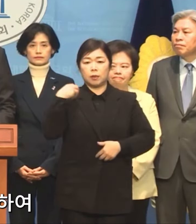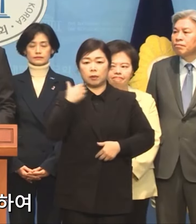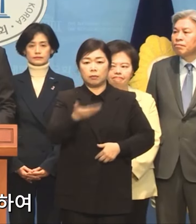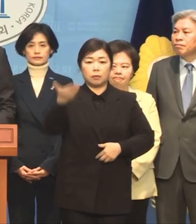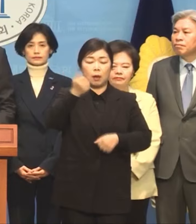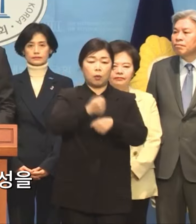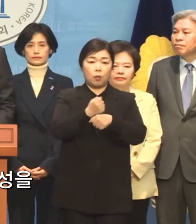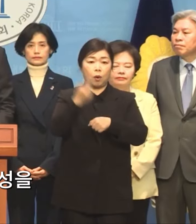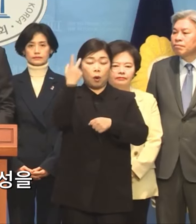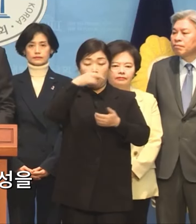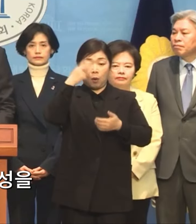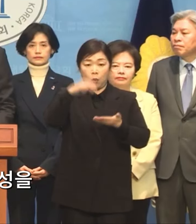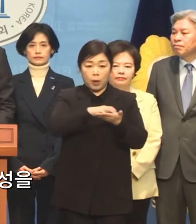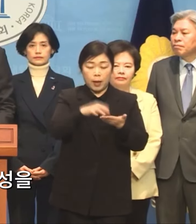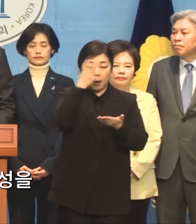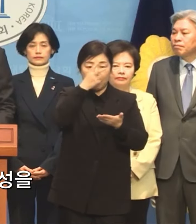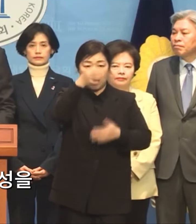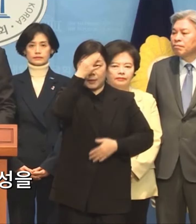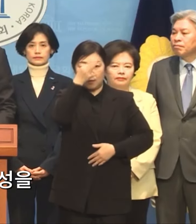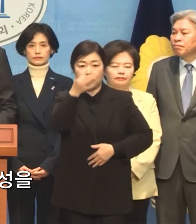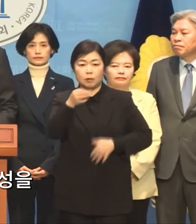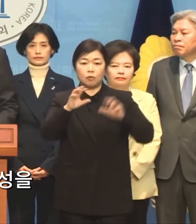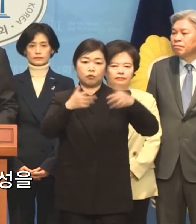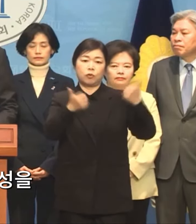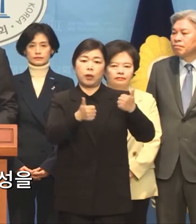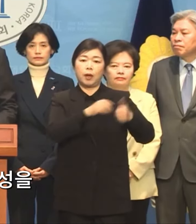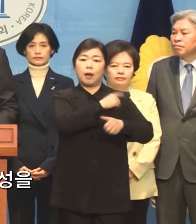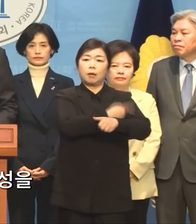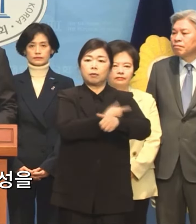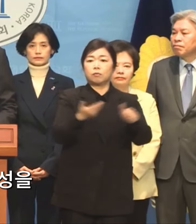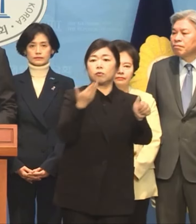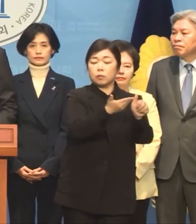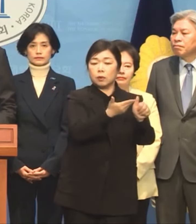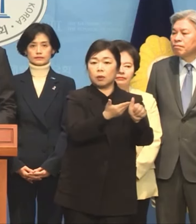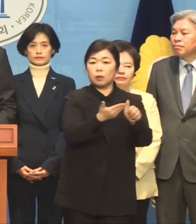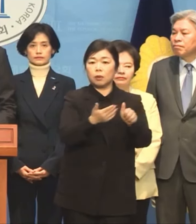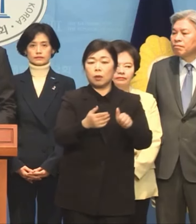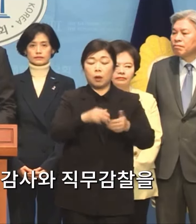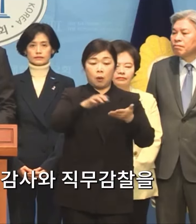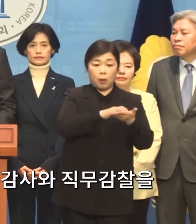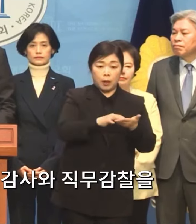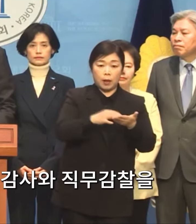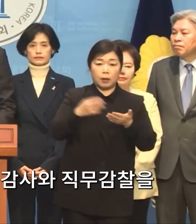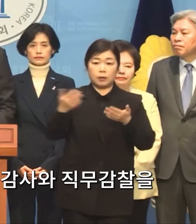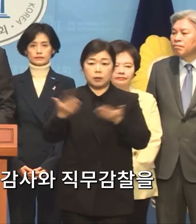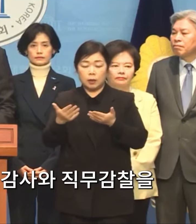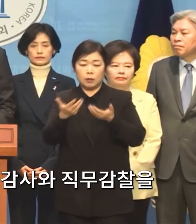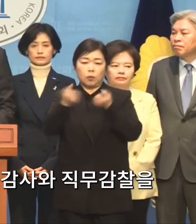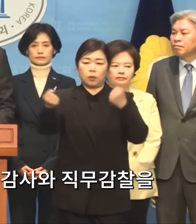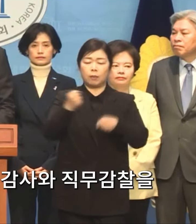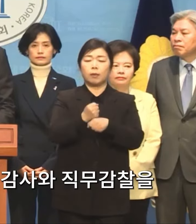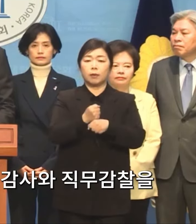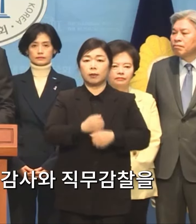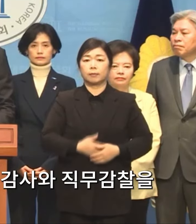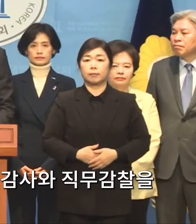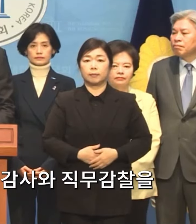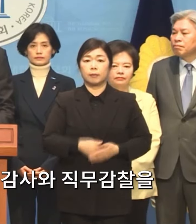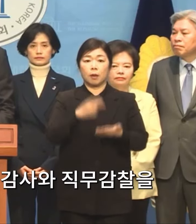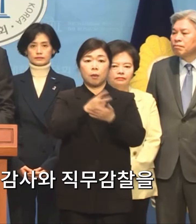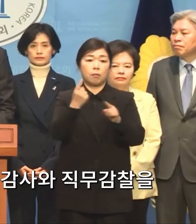이관하여 회계 감사 기능의 실질적 독립성을 확보하겠습니다 개헌 이전에는